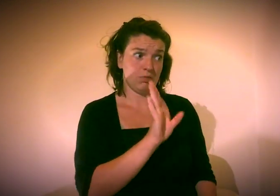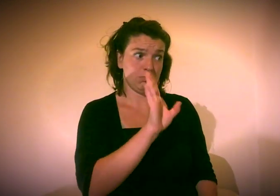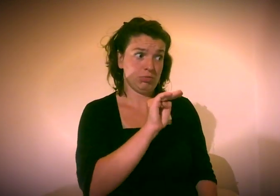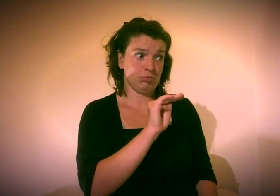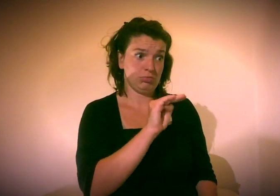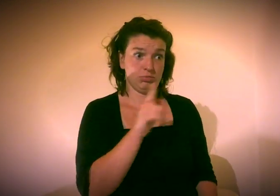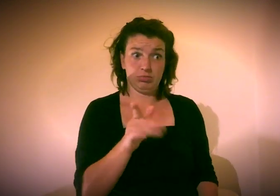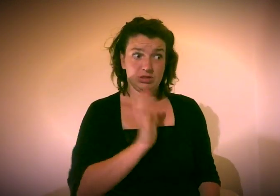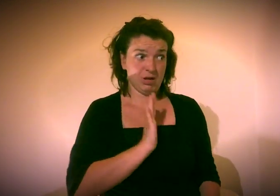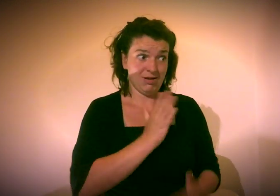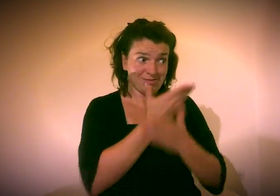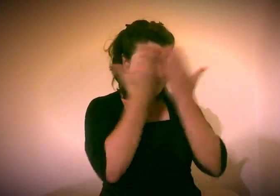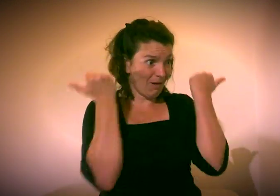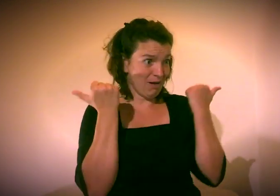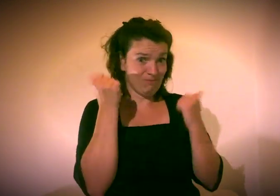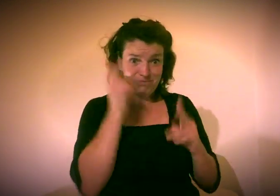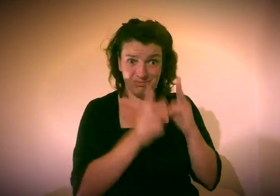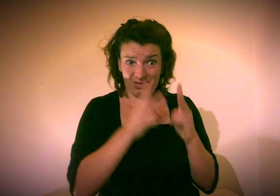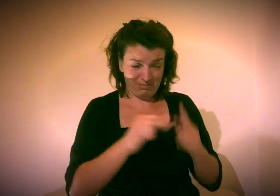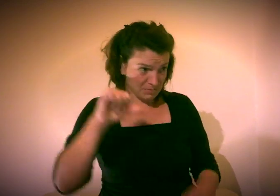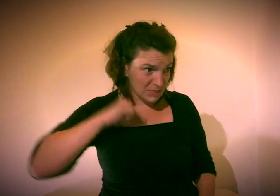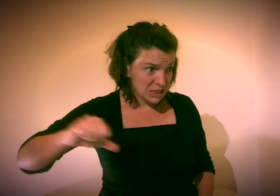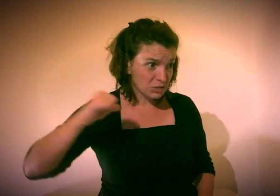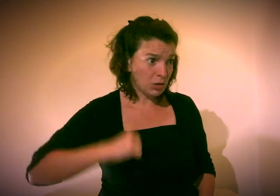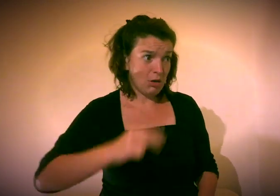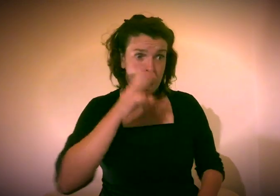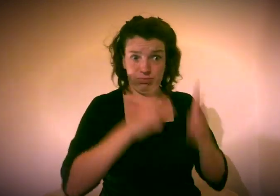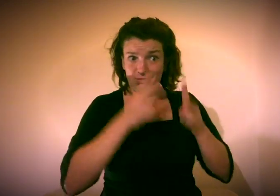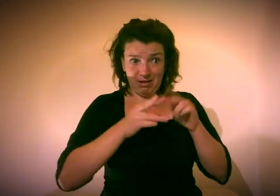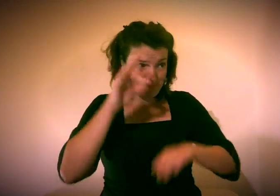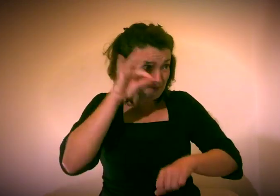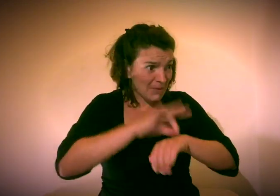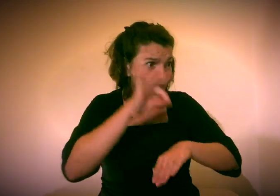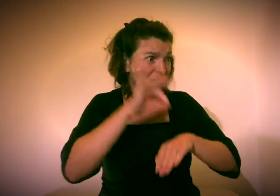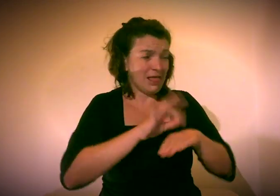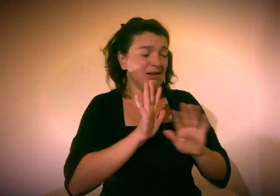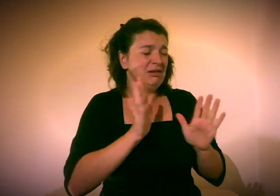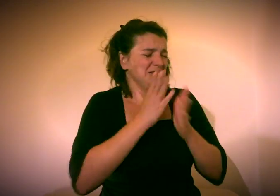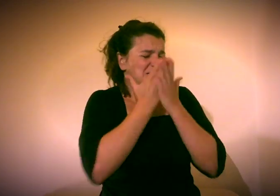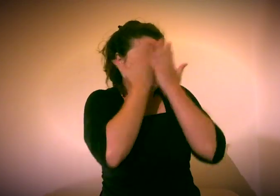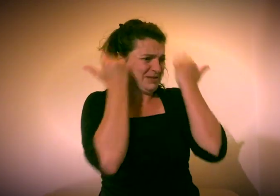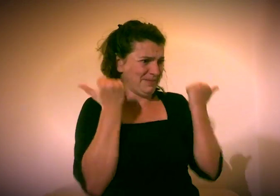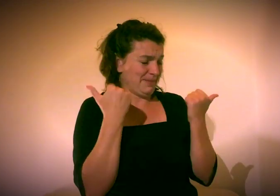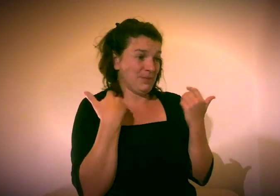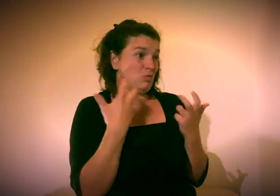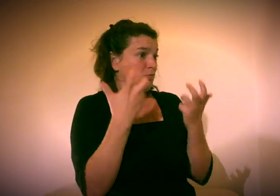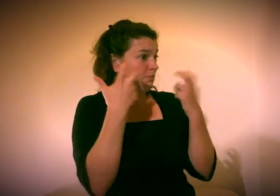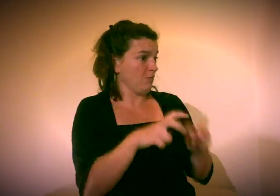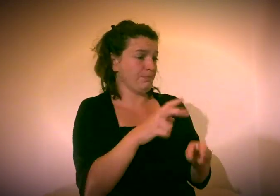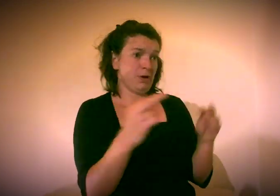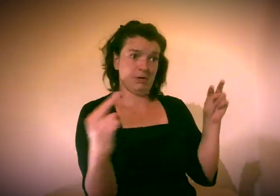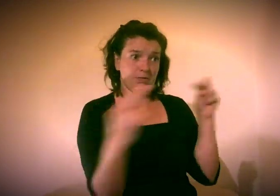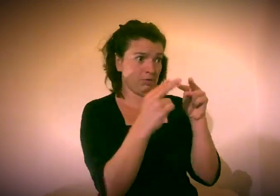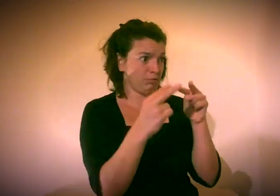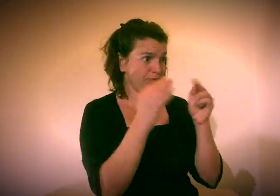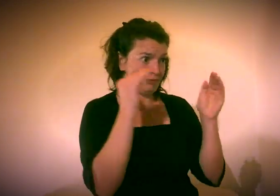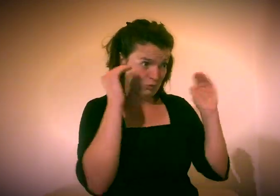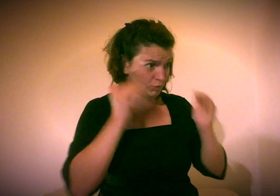ne sait pas d'où il vient, il est peut-être méchant ou malade. De toute façon, je ne veux pas de chien à la maison. »